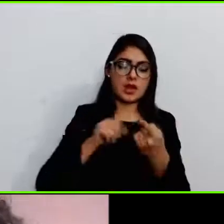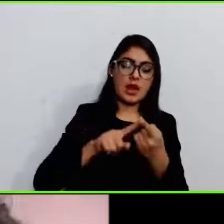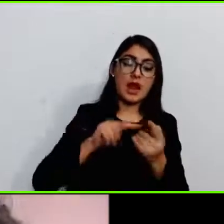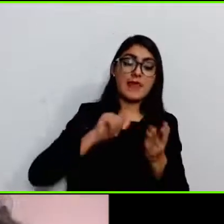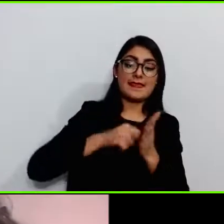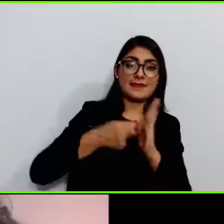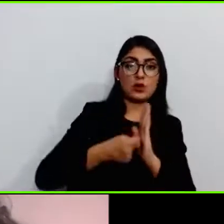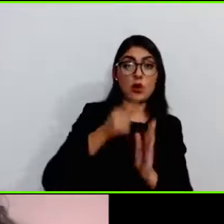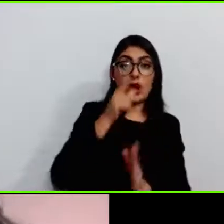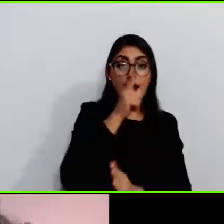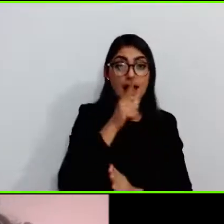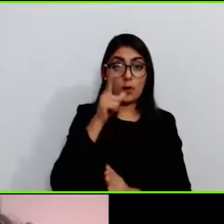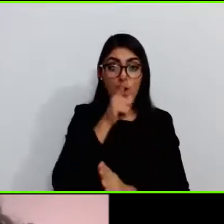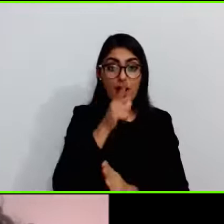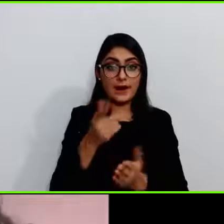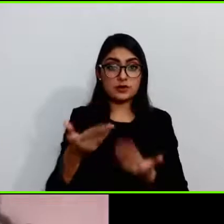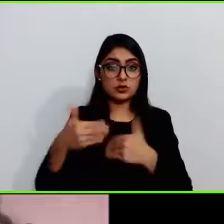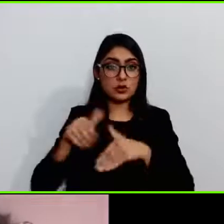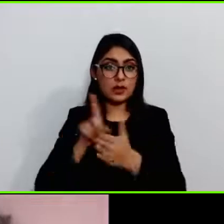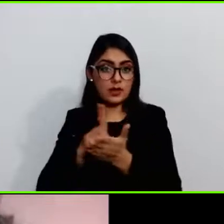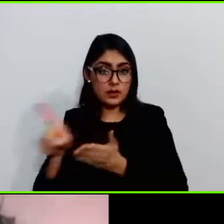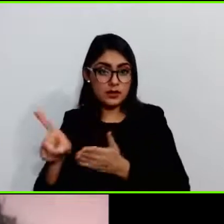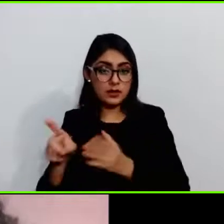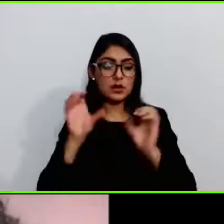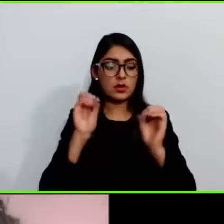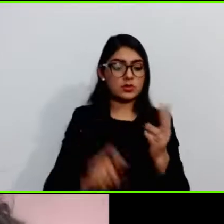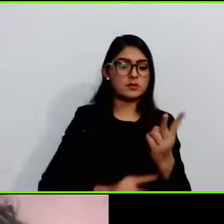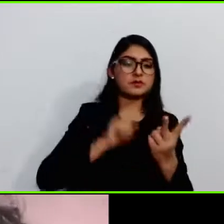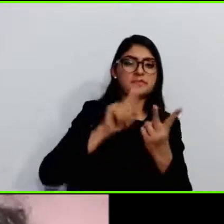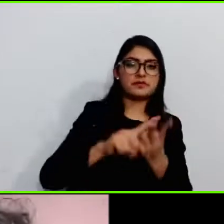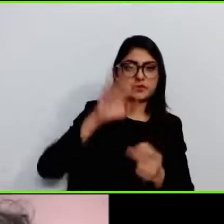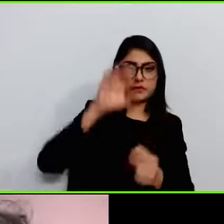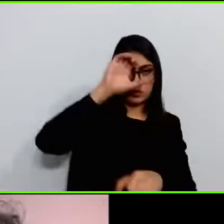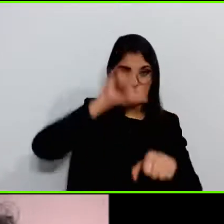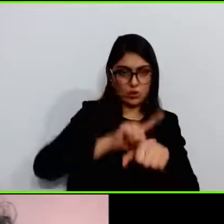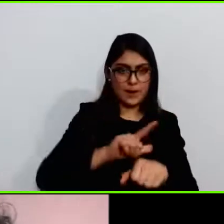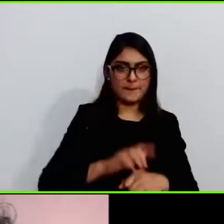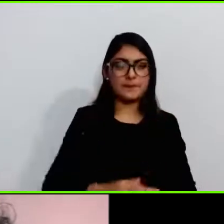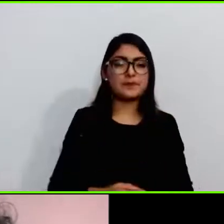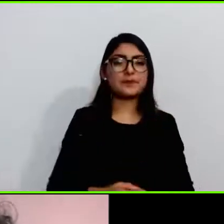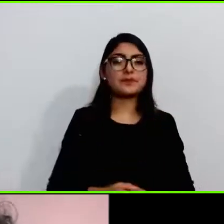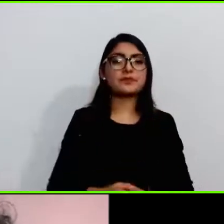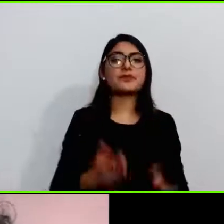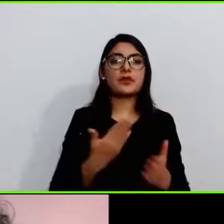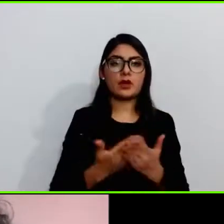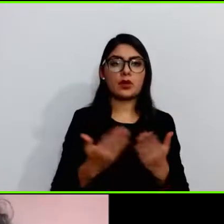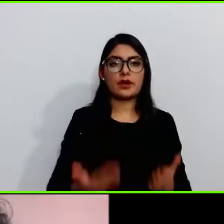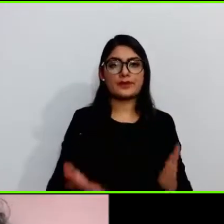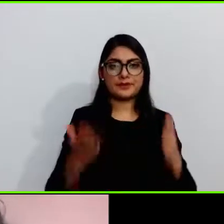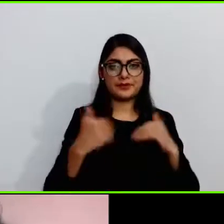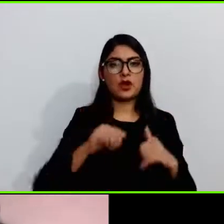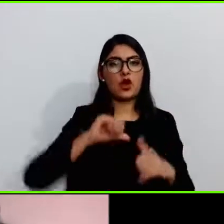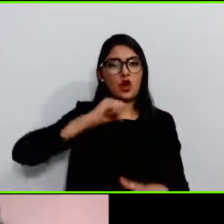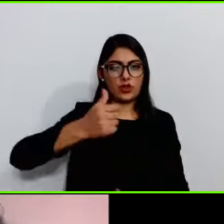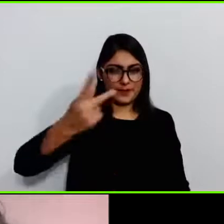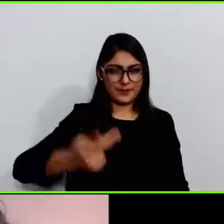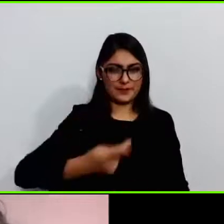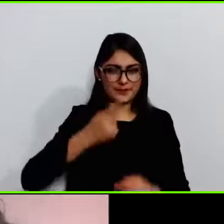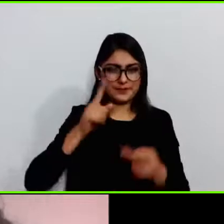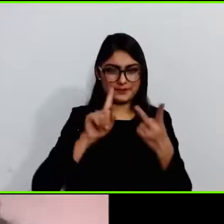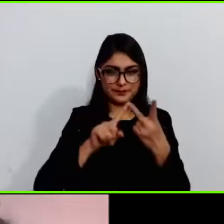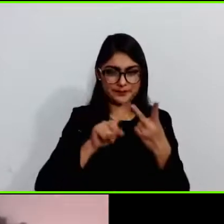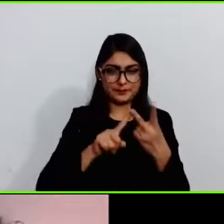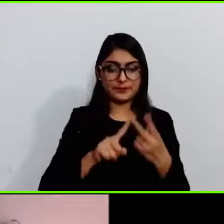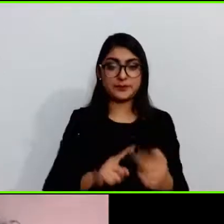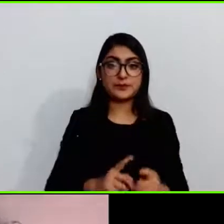de los derechos y, por el otro lado, la cuestión cultural. Segundo, la segunda pregunta es si la